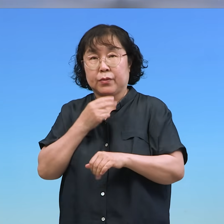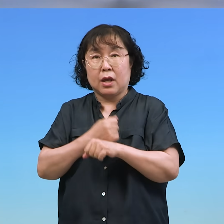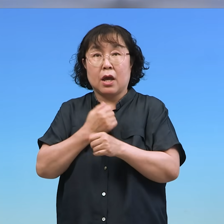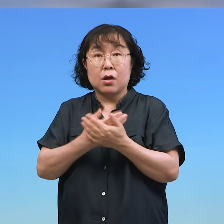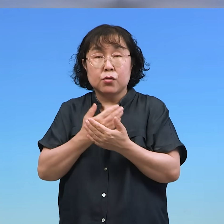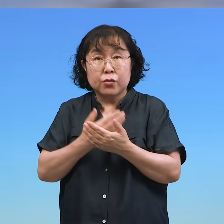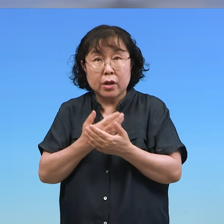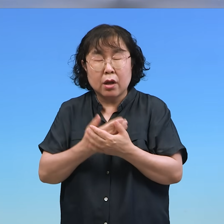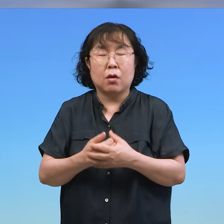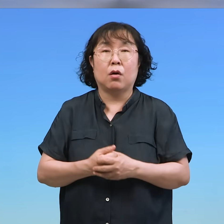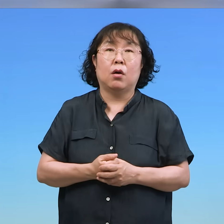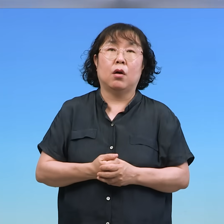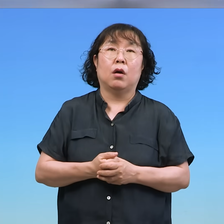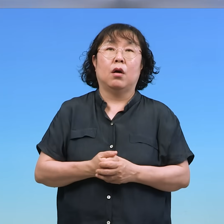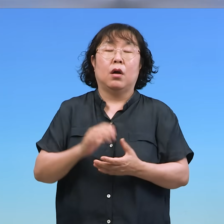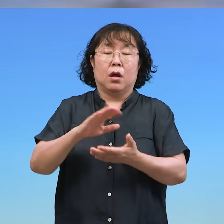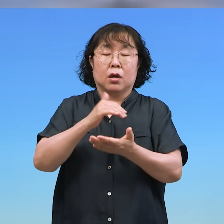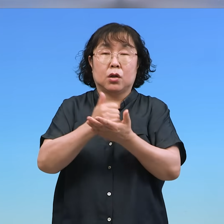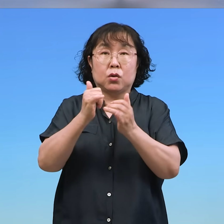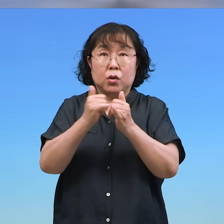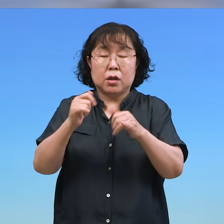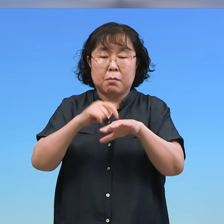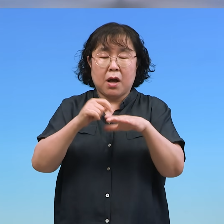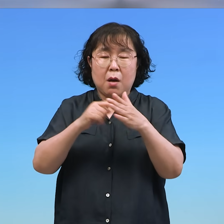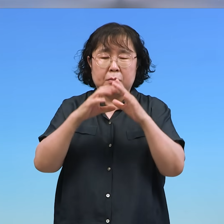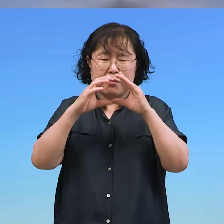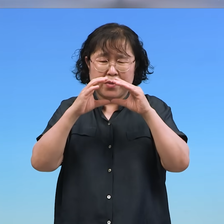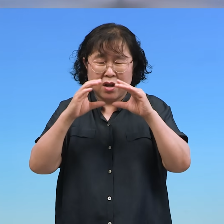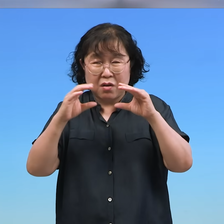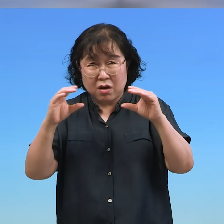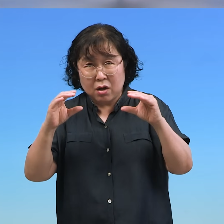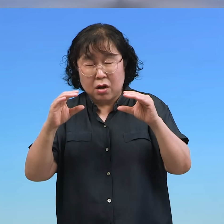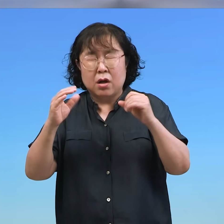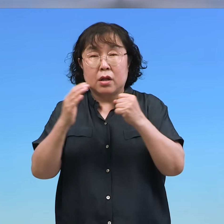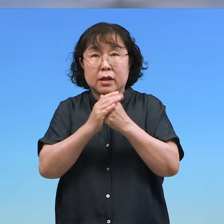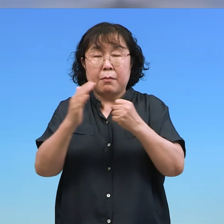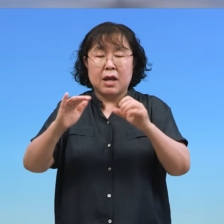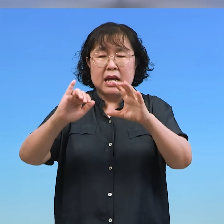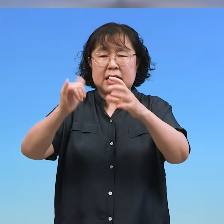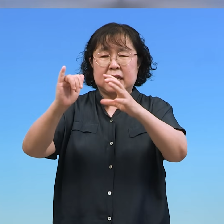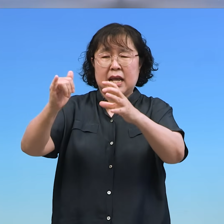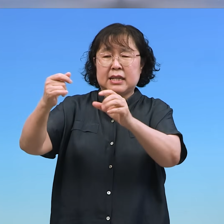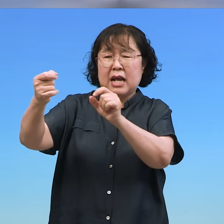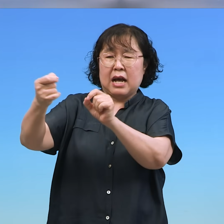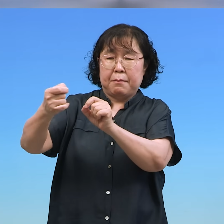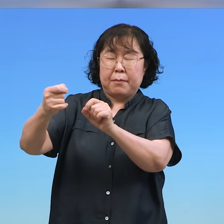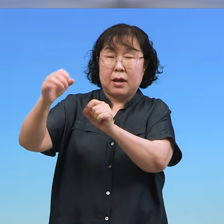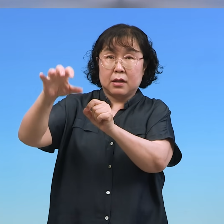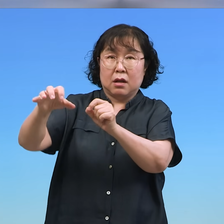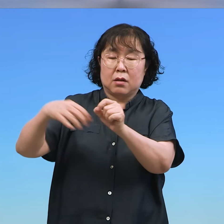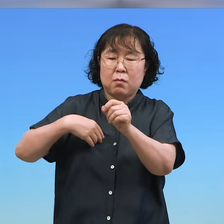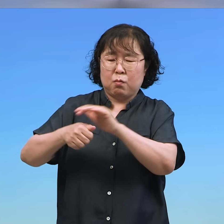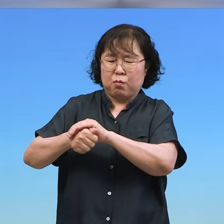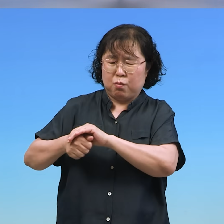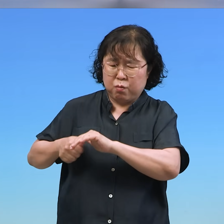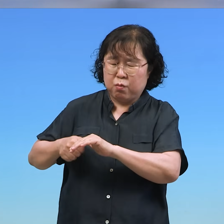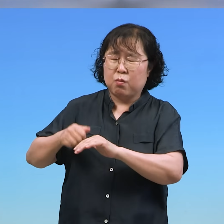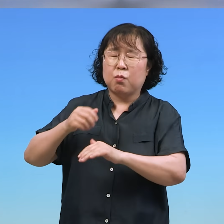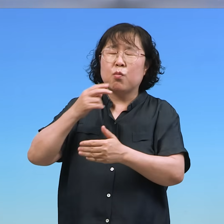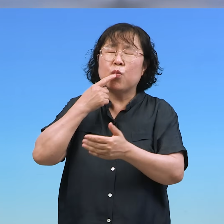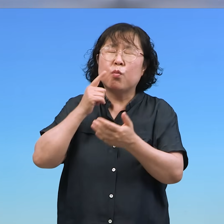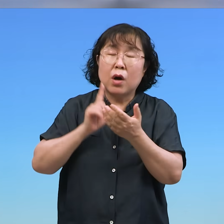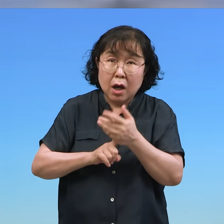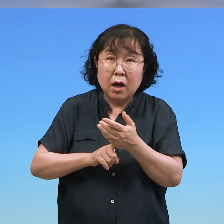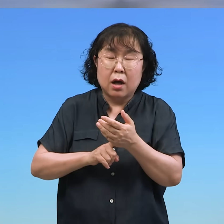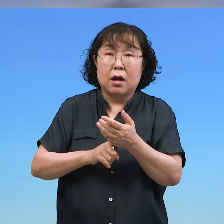모든 그리스도인들이 다 마음이 여리고 약하니까 자칫 잘못하면 비굴하기 쉬운데요, 정말 저 그렇게 기도해요. 하나님,